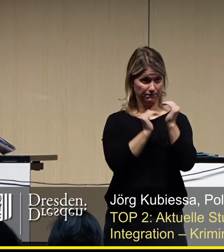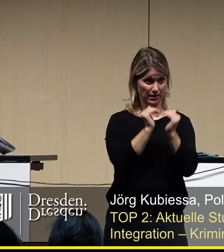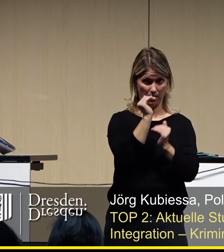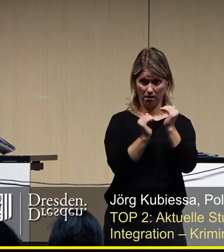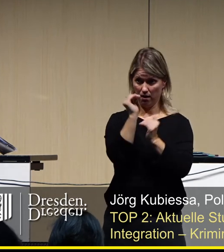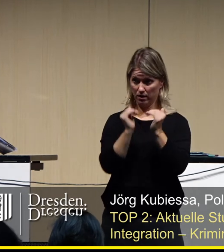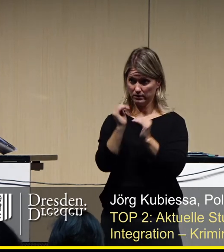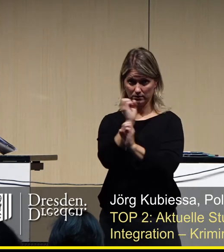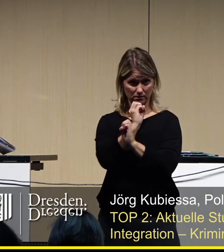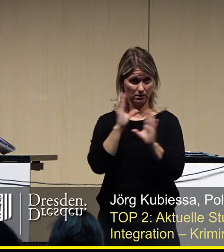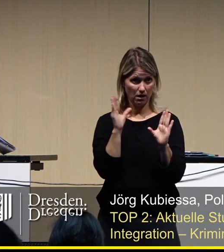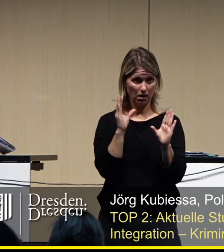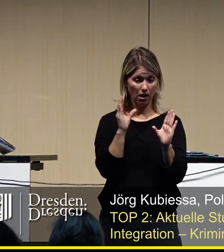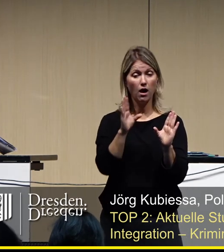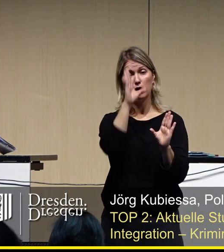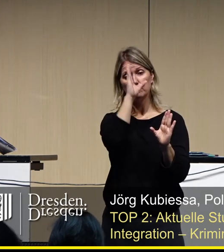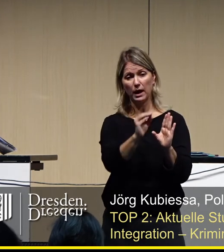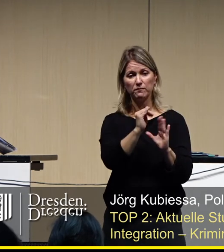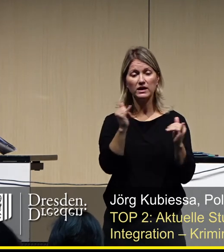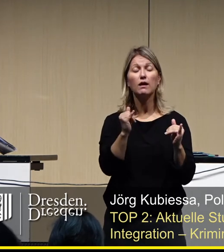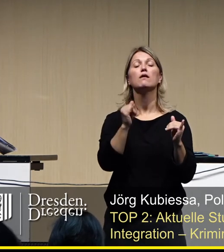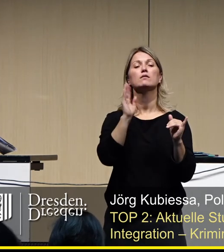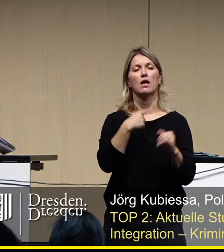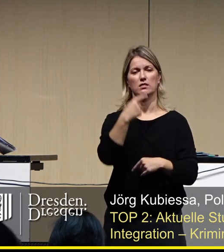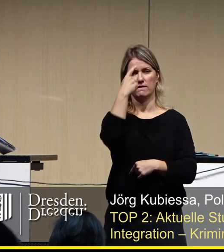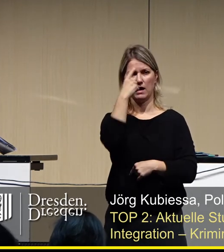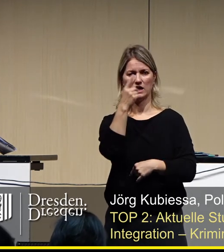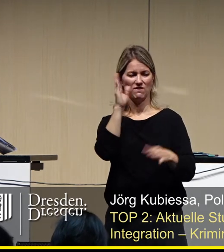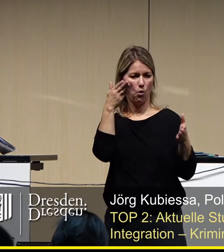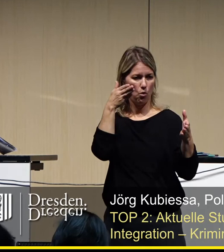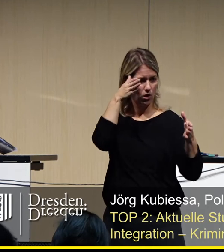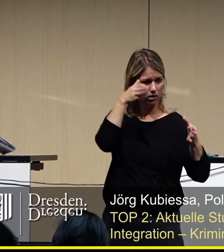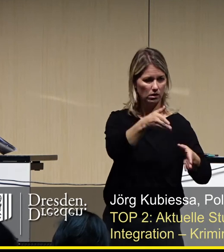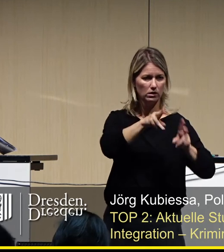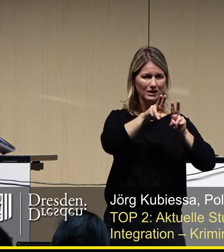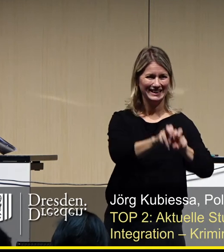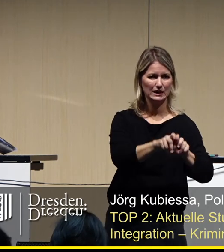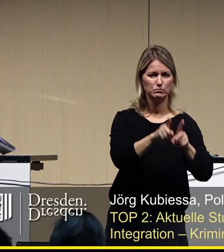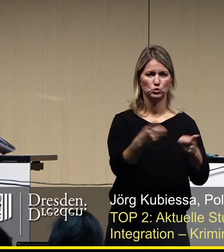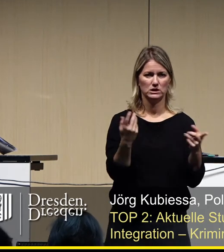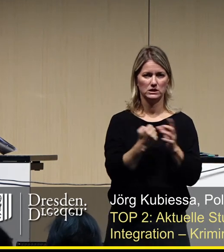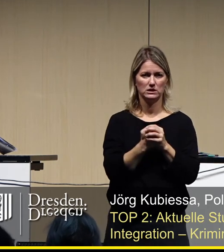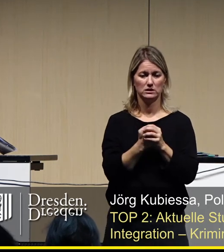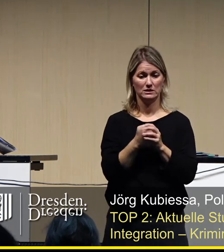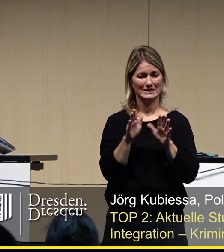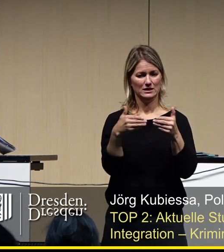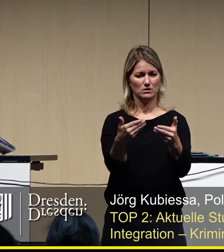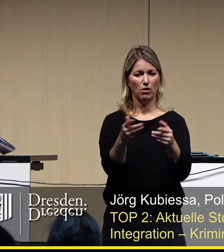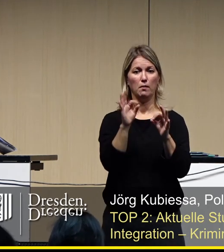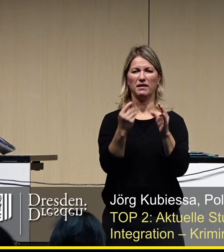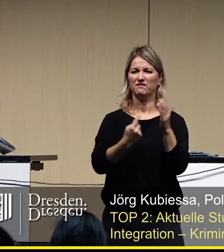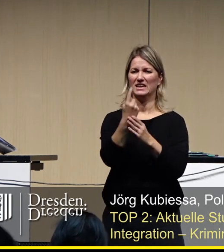kommen Sie zu dem Ergebnis, wo man was tun muss, wo es Situationen gibt,